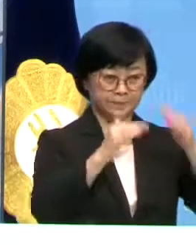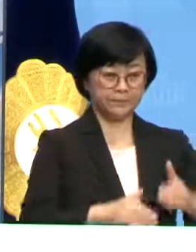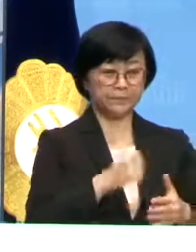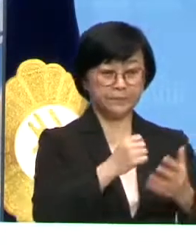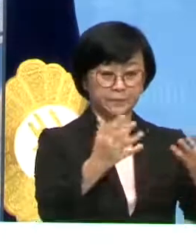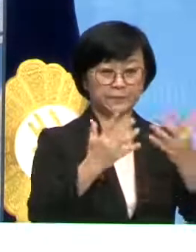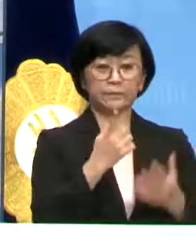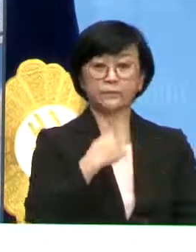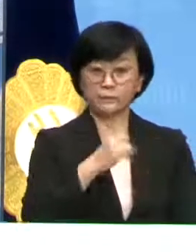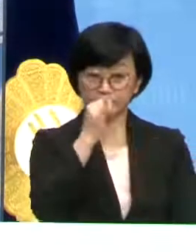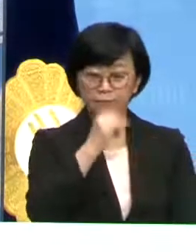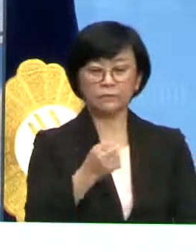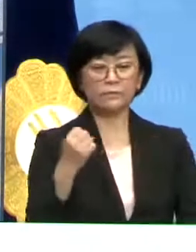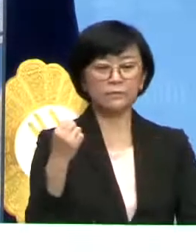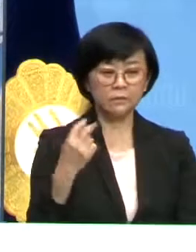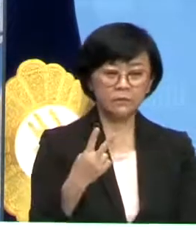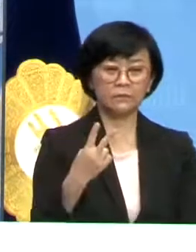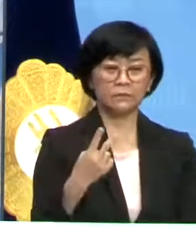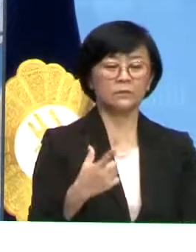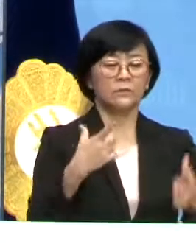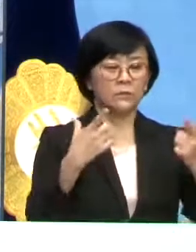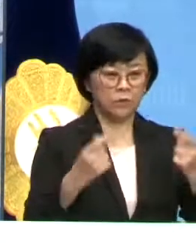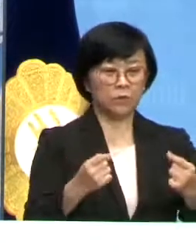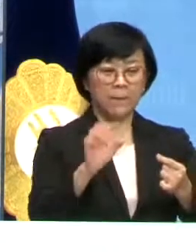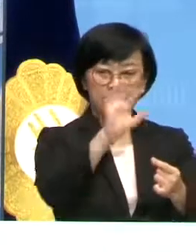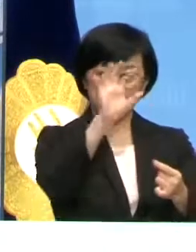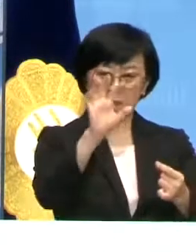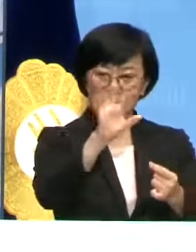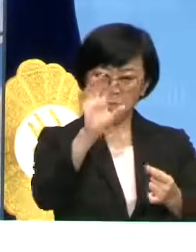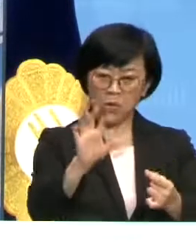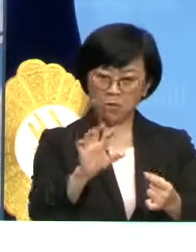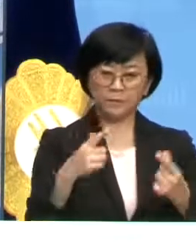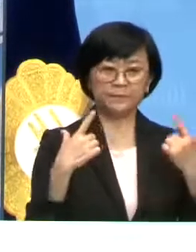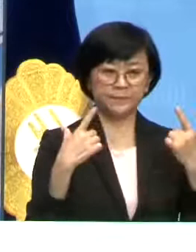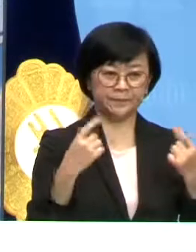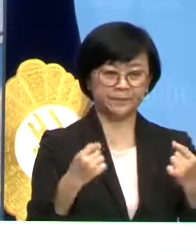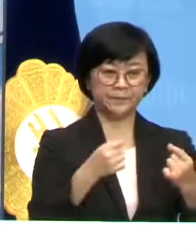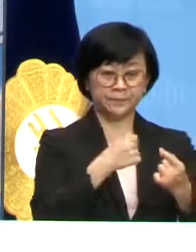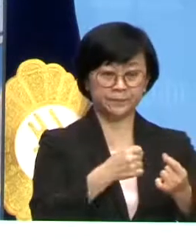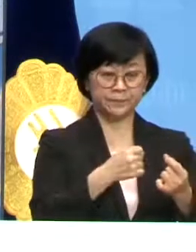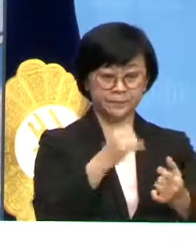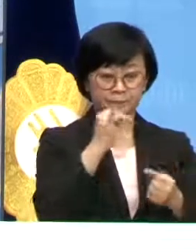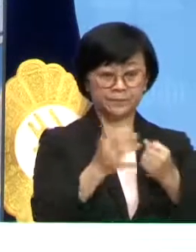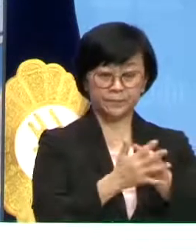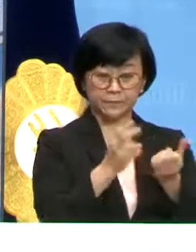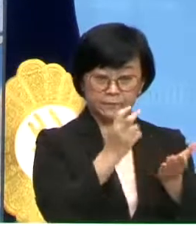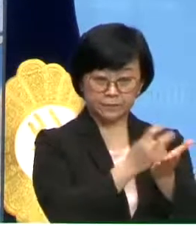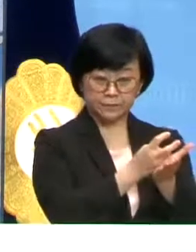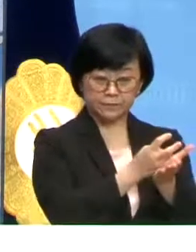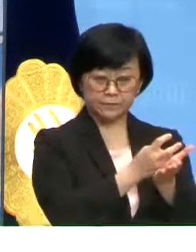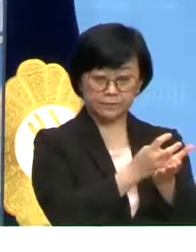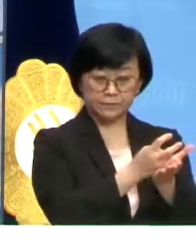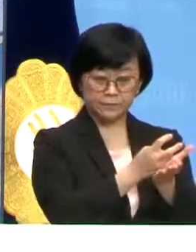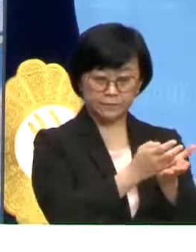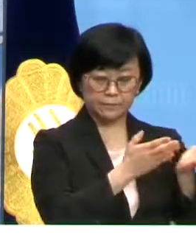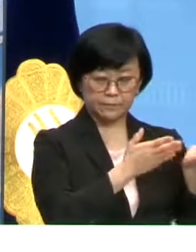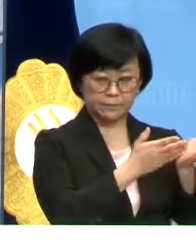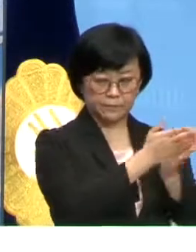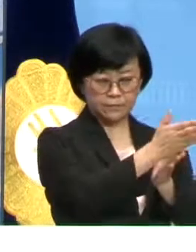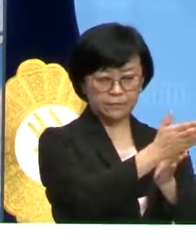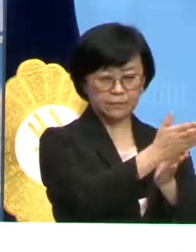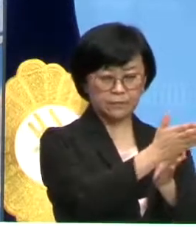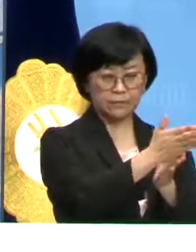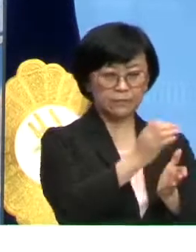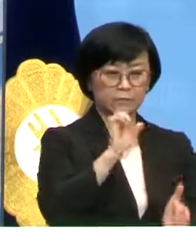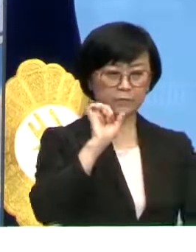기자회견을 했는데 오늘 아 또 같은 주제로 다시 기자회견 한다는 사실이 이 법을 우리가 통과시키는 데 얼마나